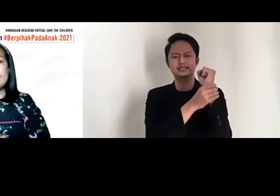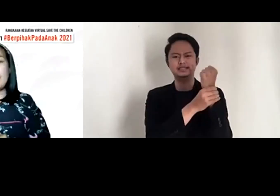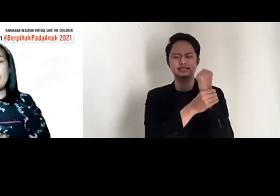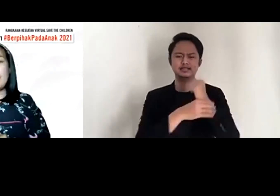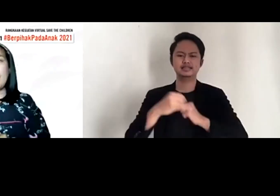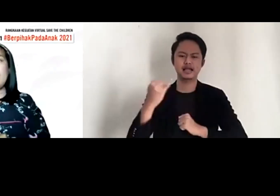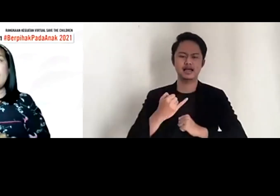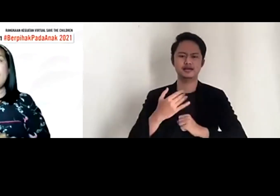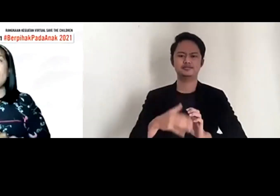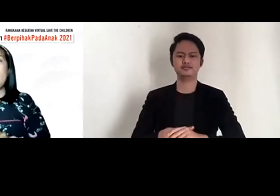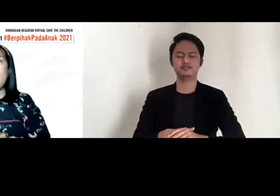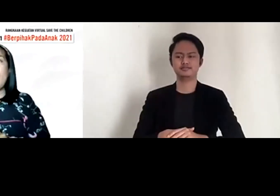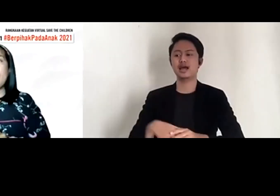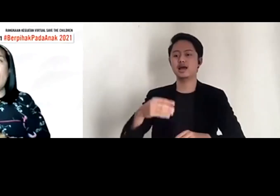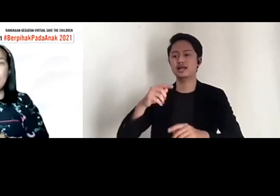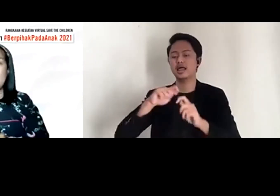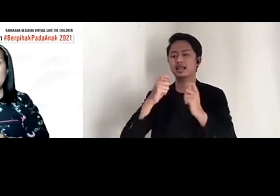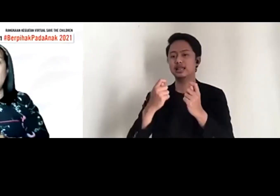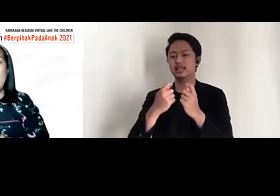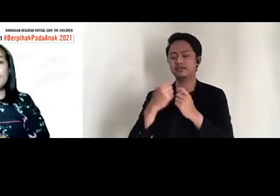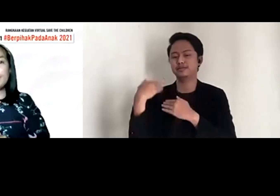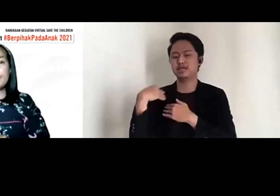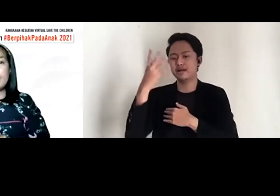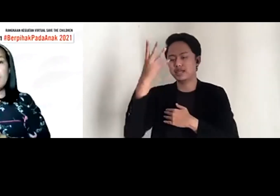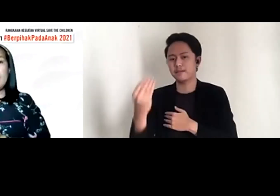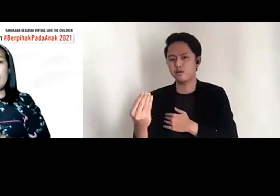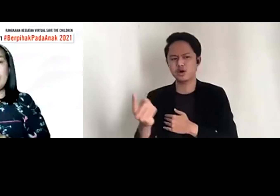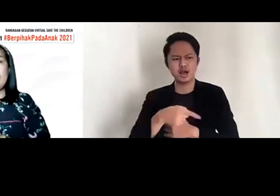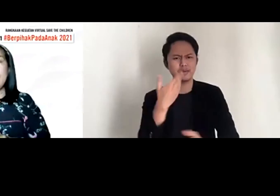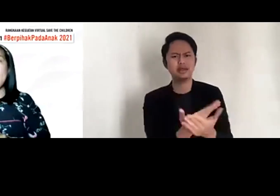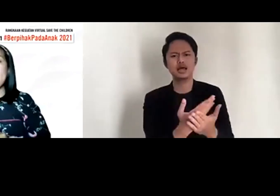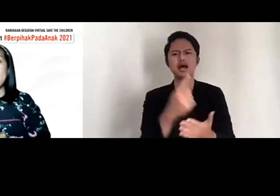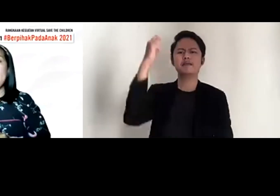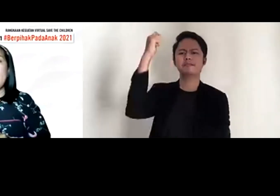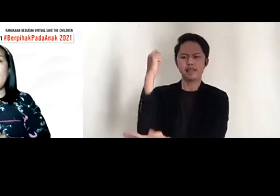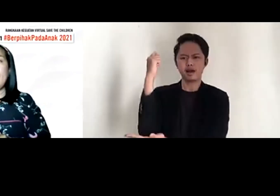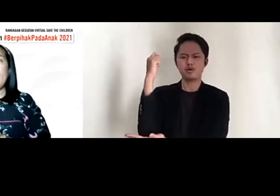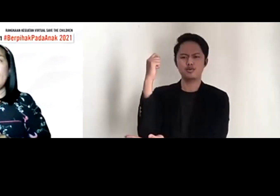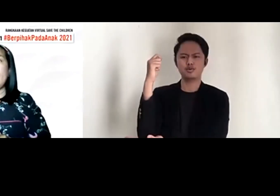dan di sana kami membuat pelaku itu harus ini